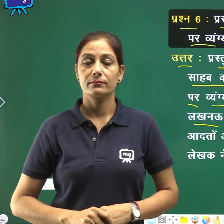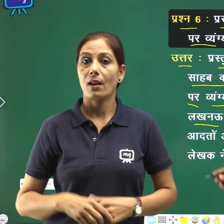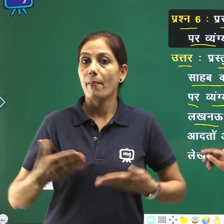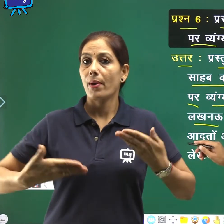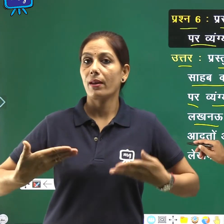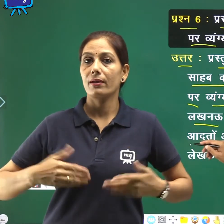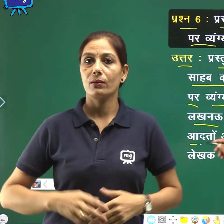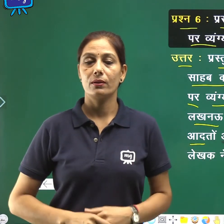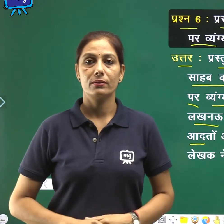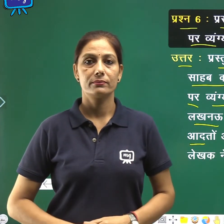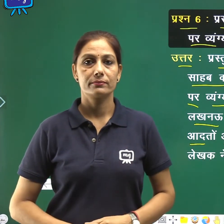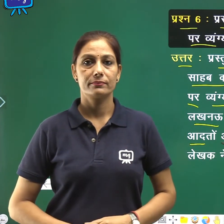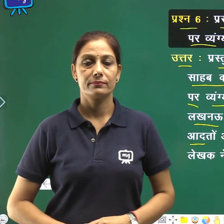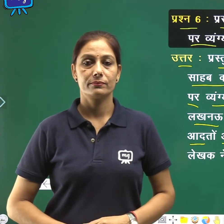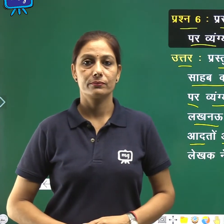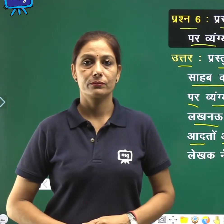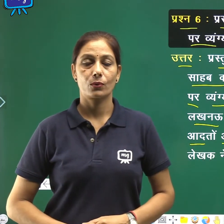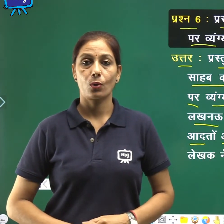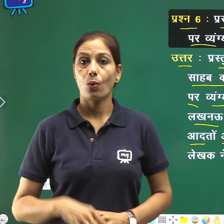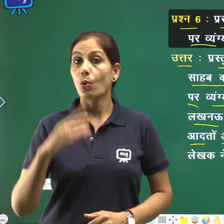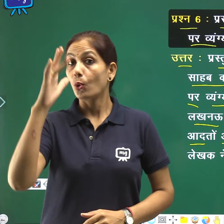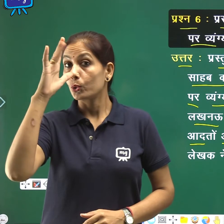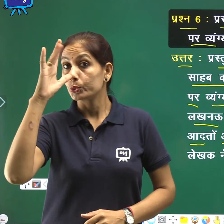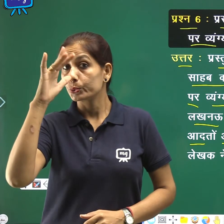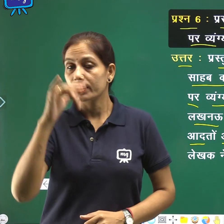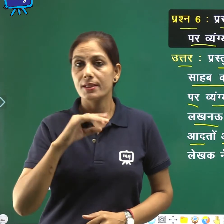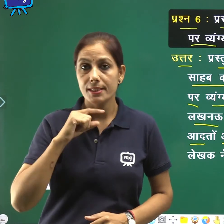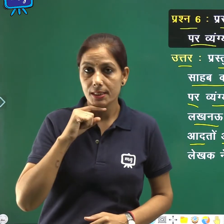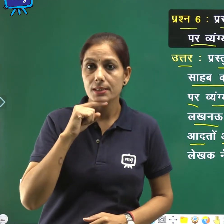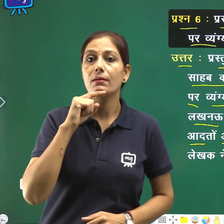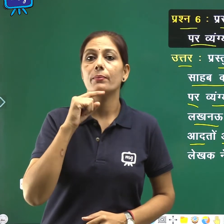आदतों और झूठी शान पर